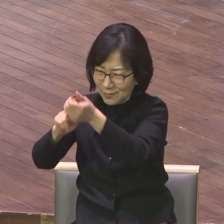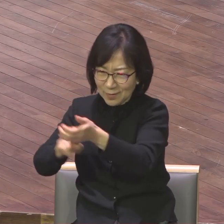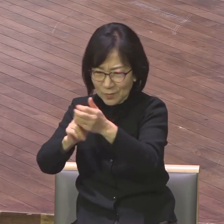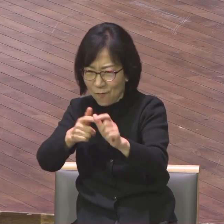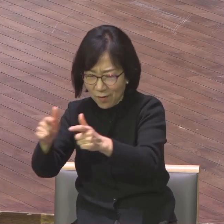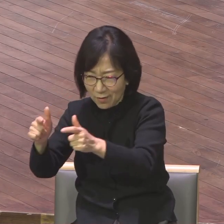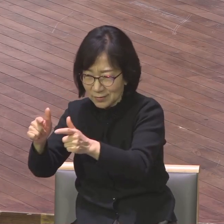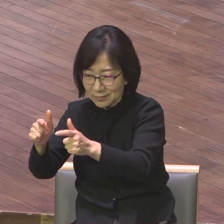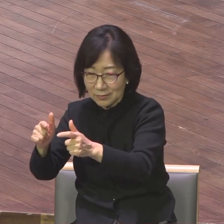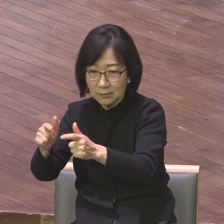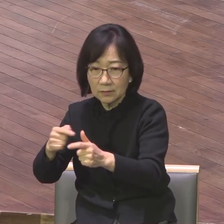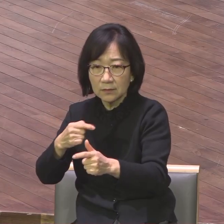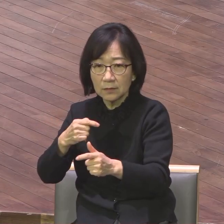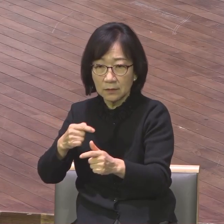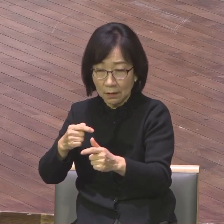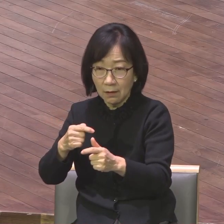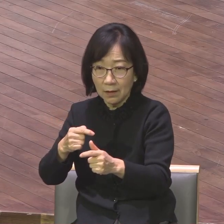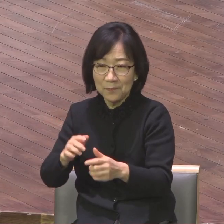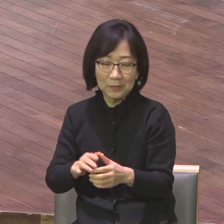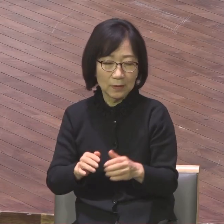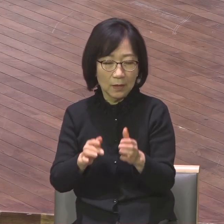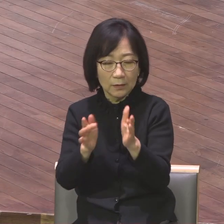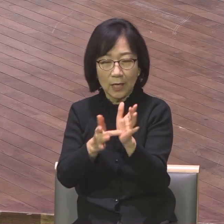세례요한만 바라봤던 군중들이 이제는